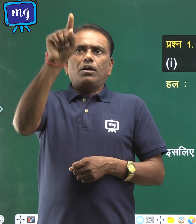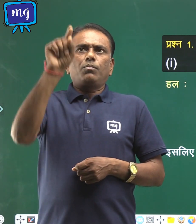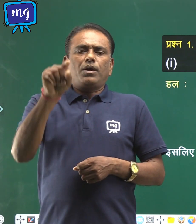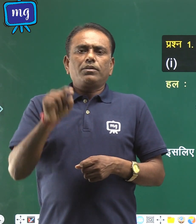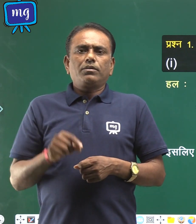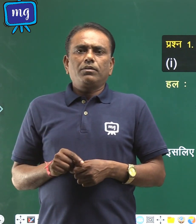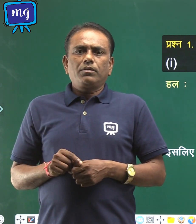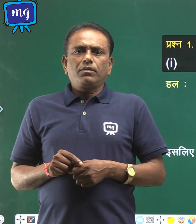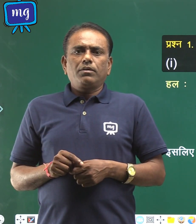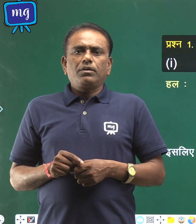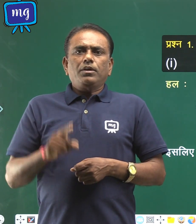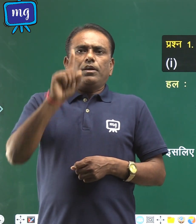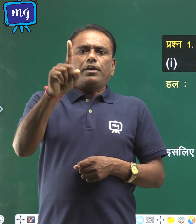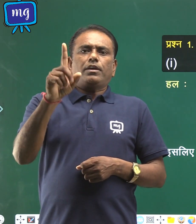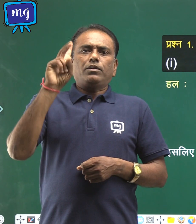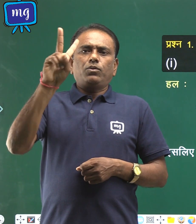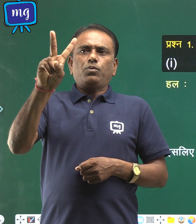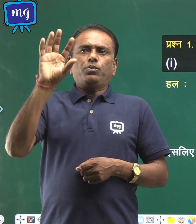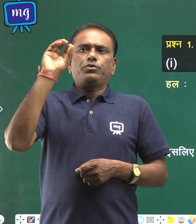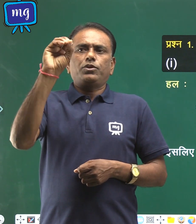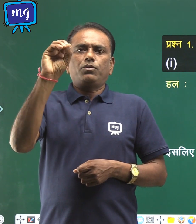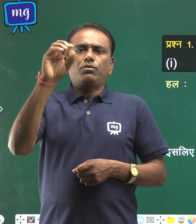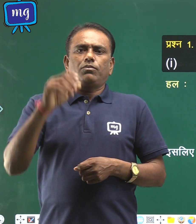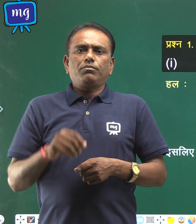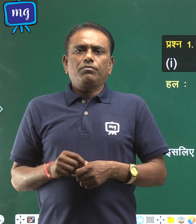अनुपात 120।